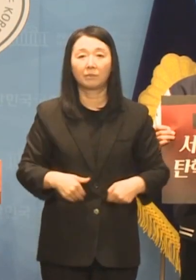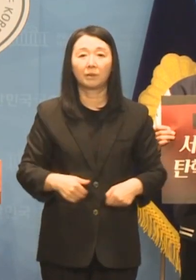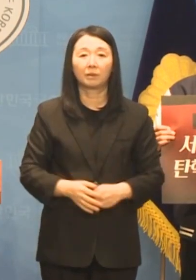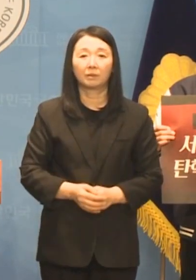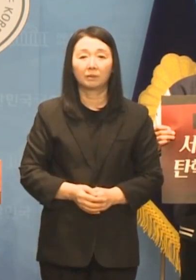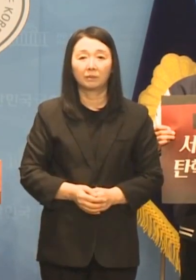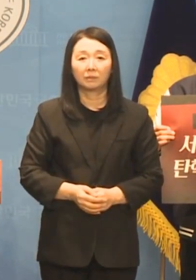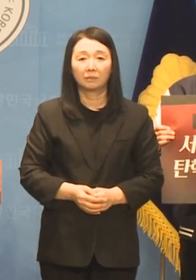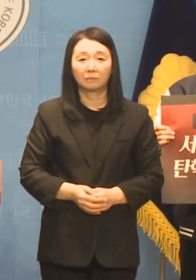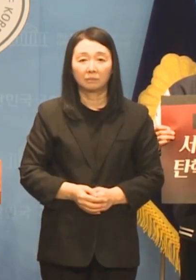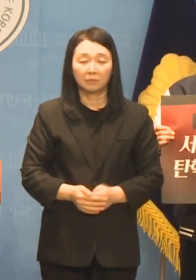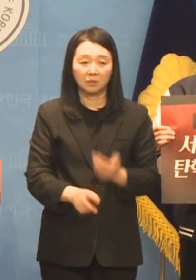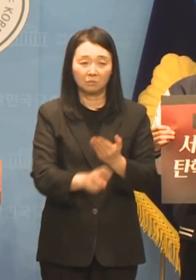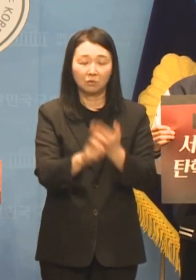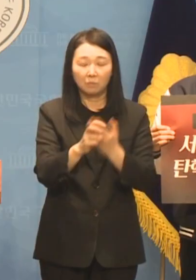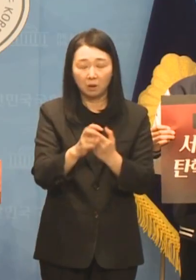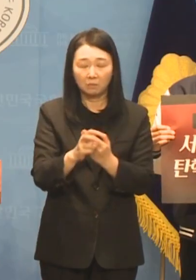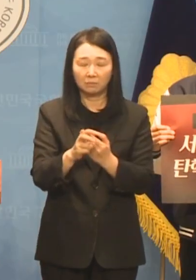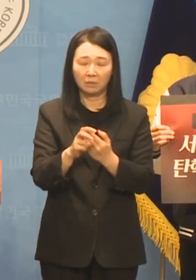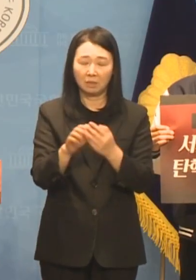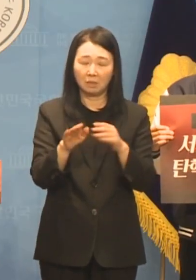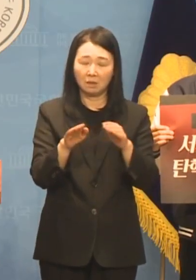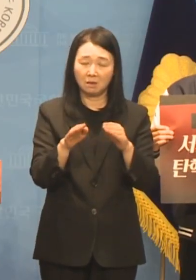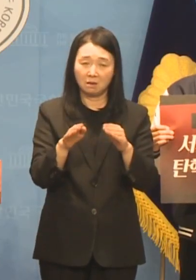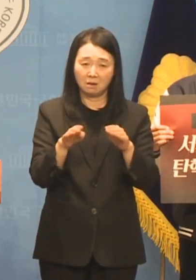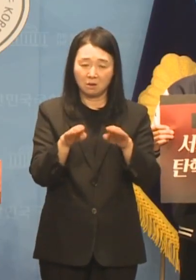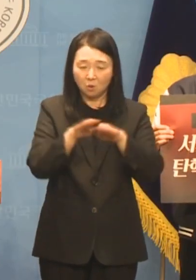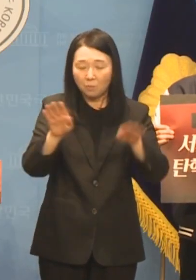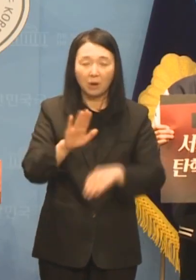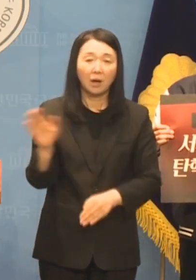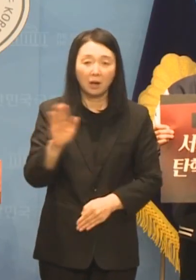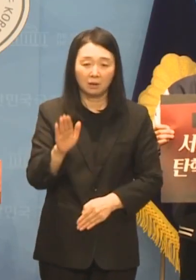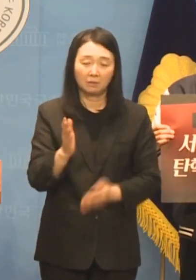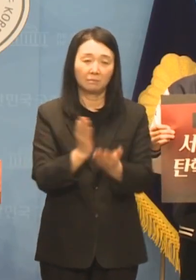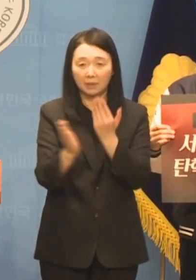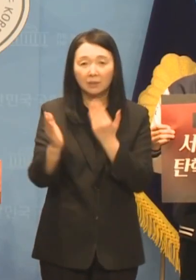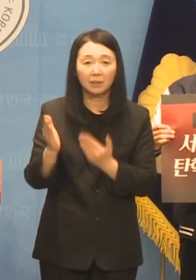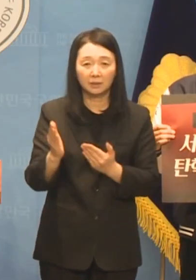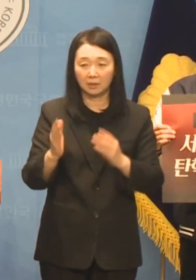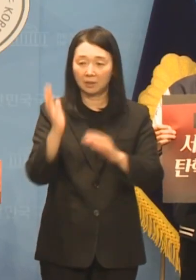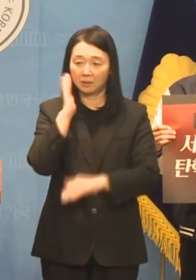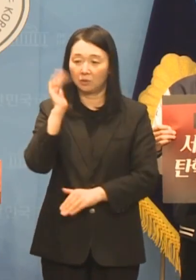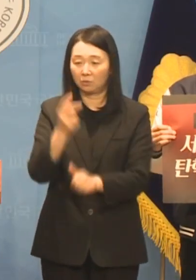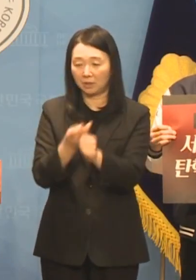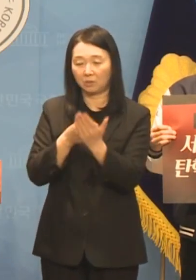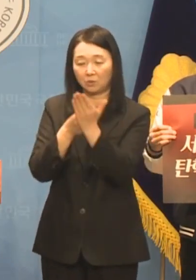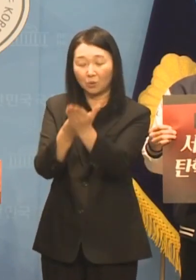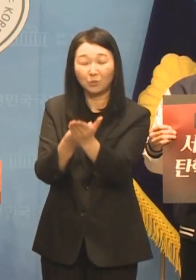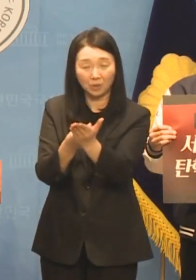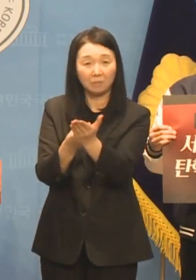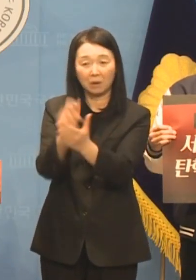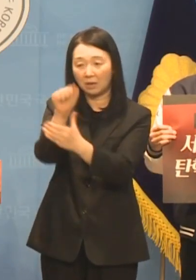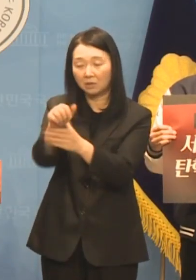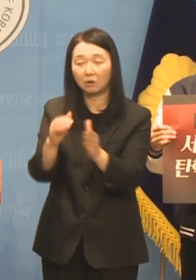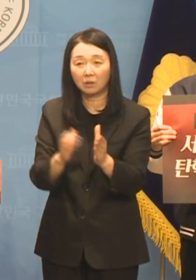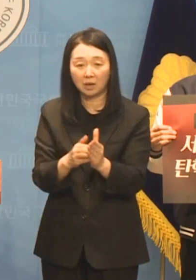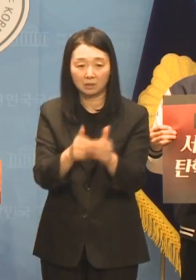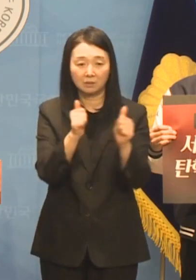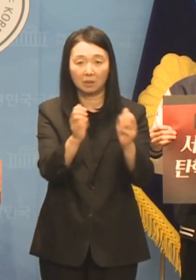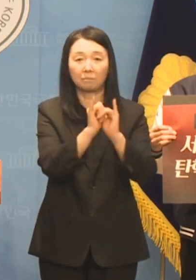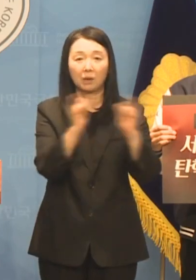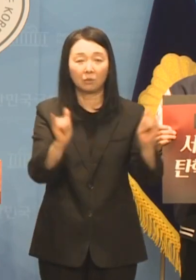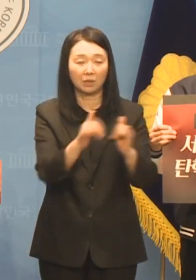것입니다. 위헌적이고 불공정한 탄핵 심판을 강행하여 대통령의 탄핵 소추안을 인용한 재판관들은